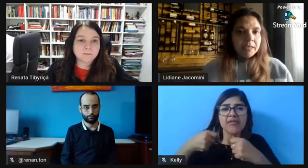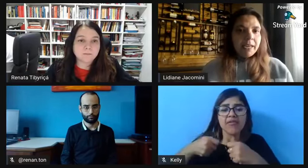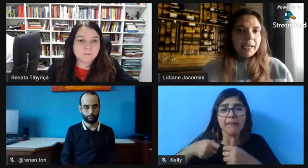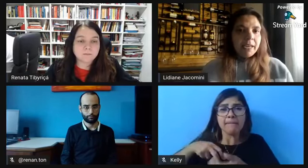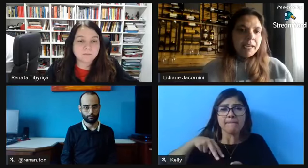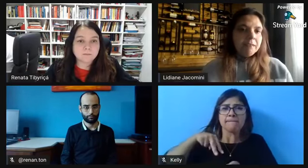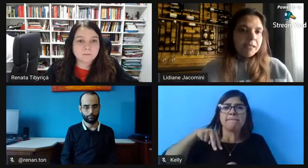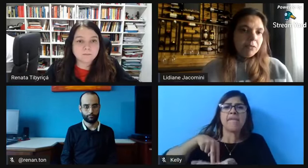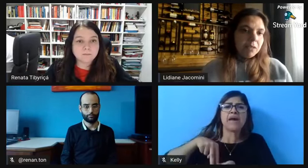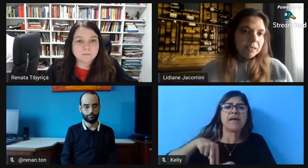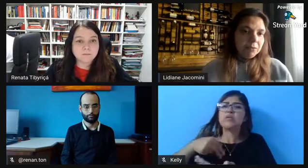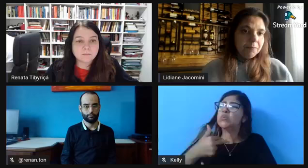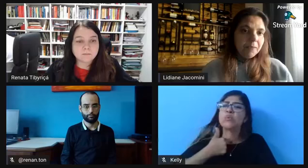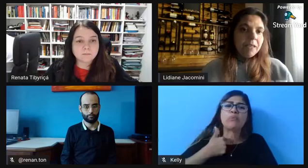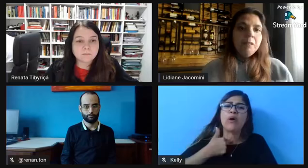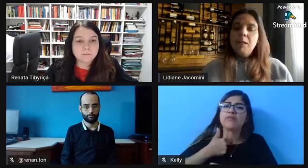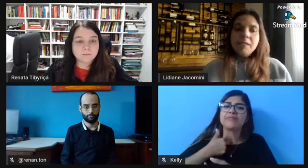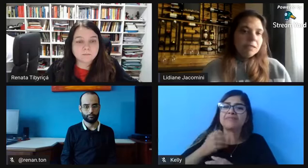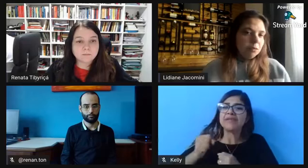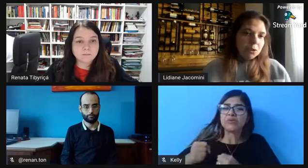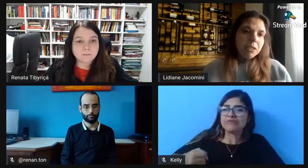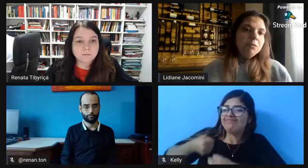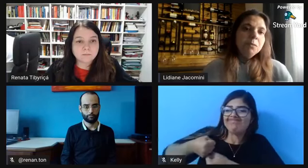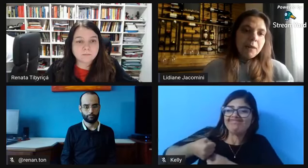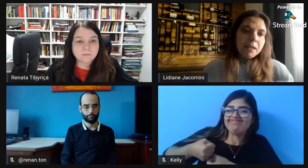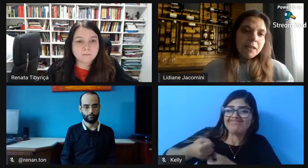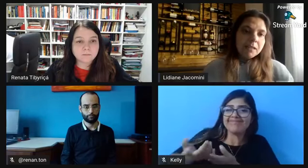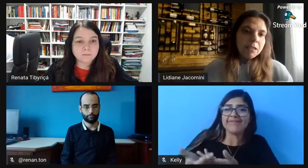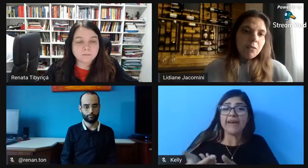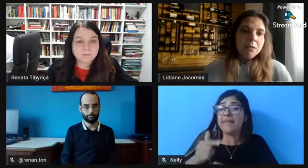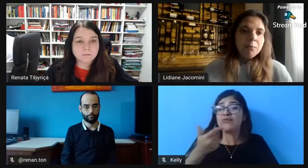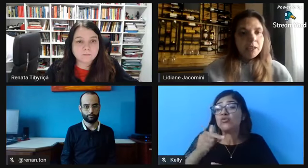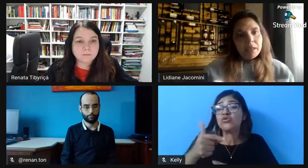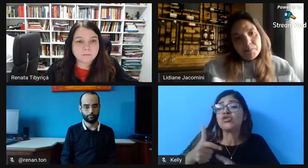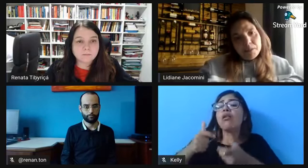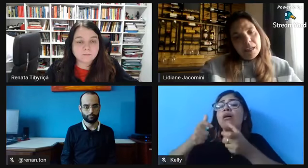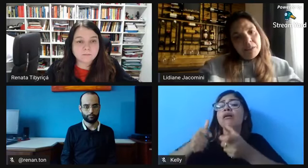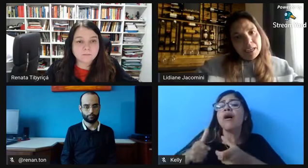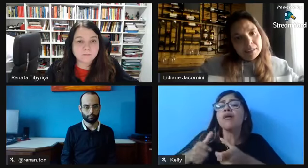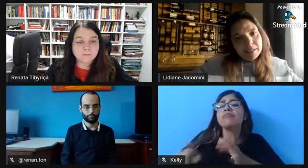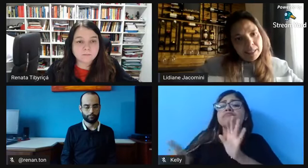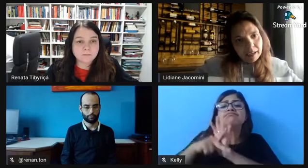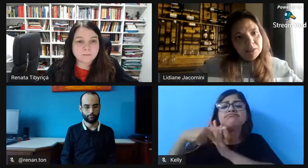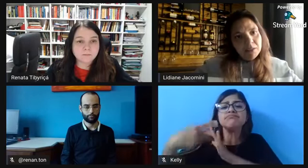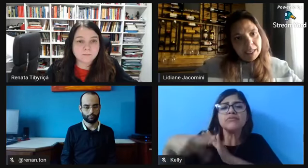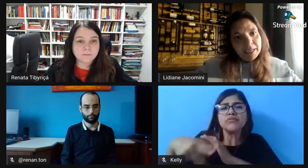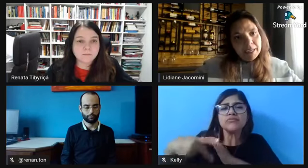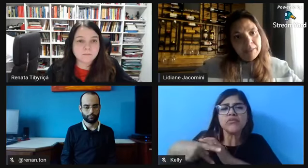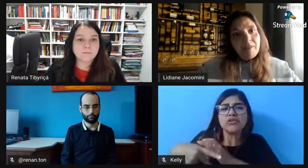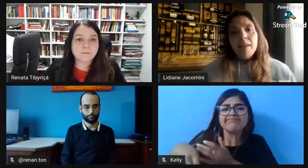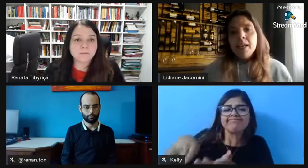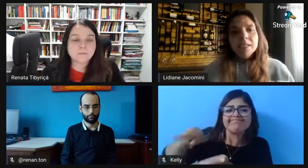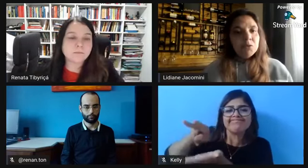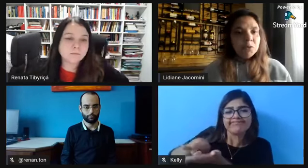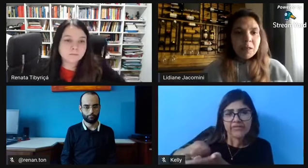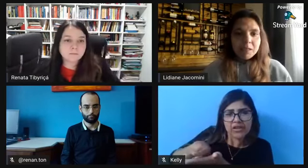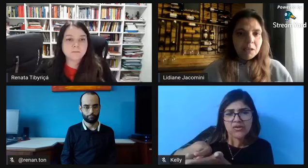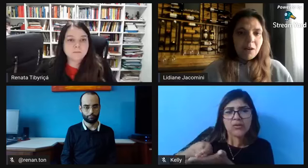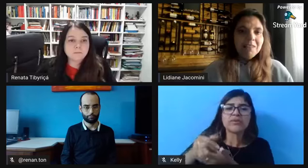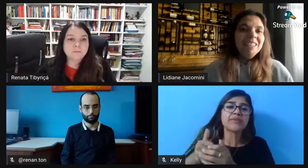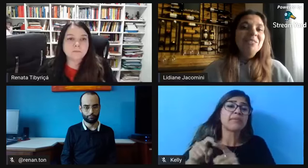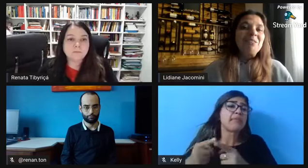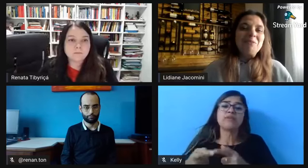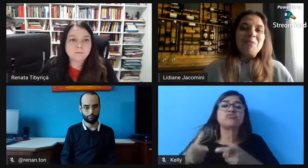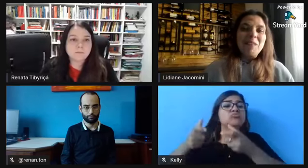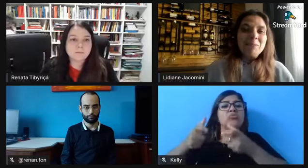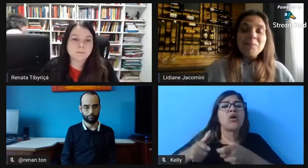não pode ter ninguém atrás segurando. Mas eles não tinham o espaço adequado, porque se ela ficasse deitada, ok. Eles não tinham espaço